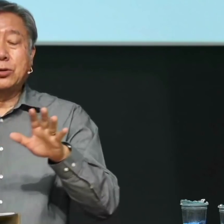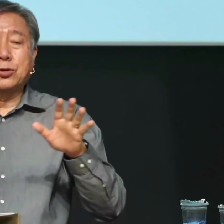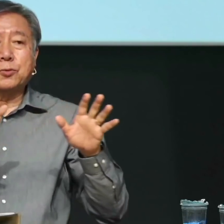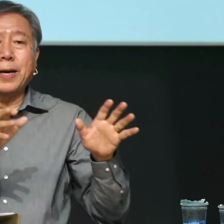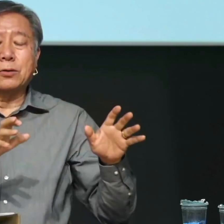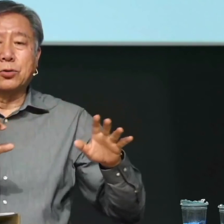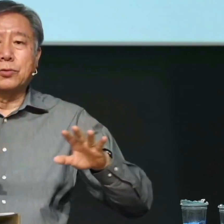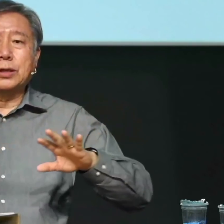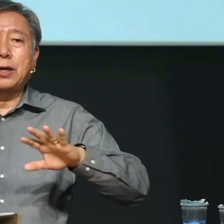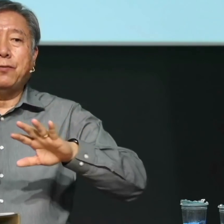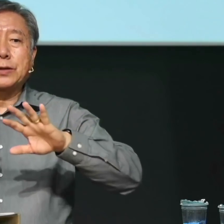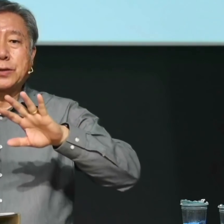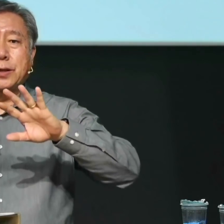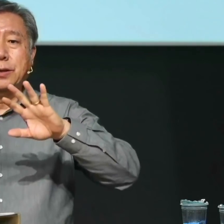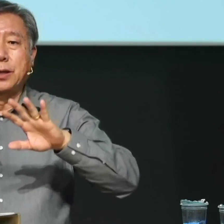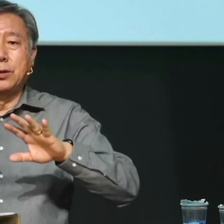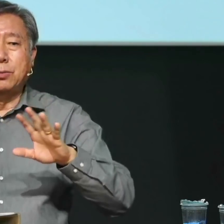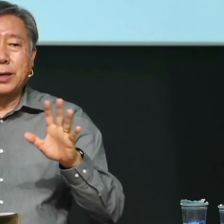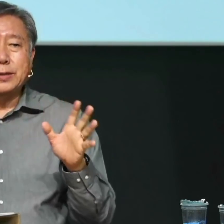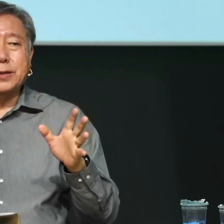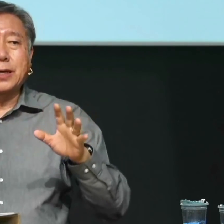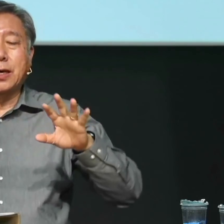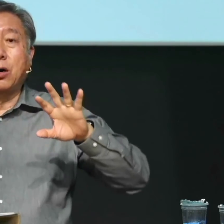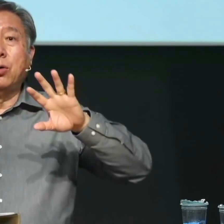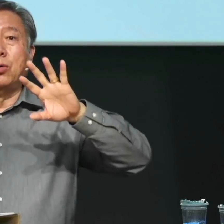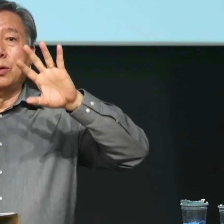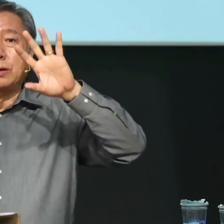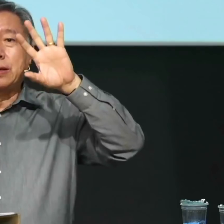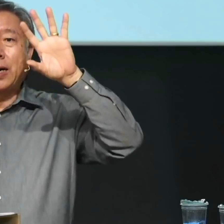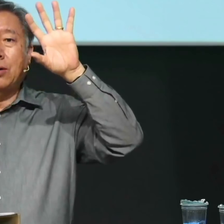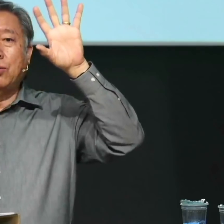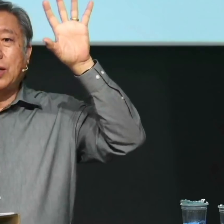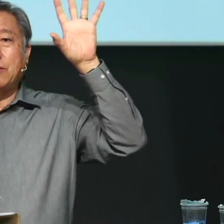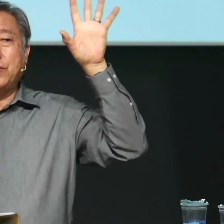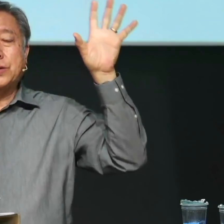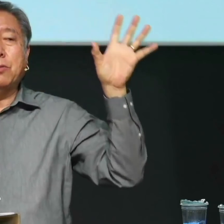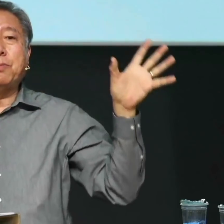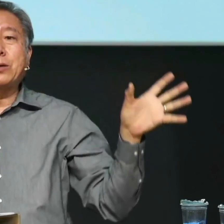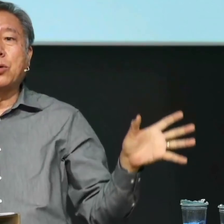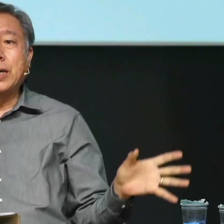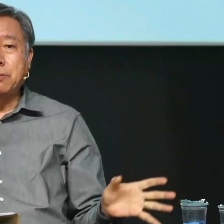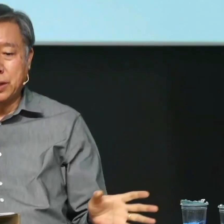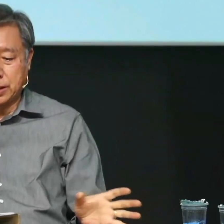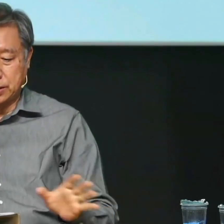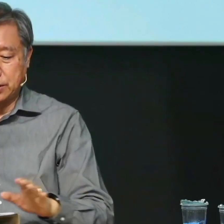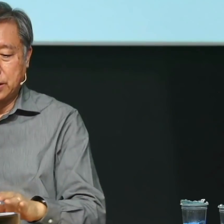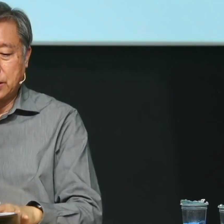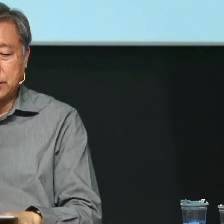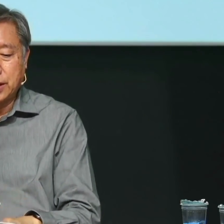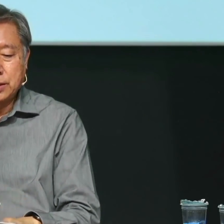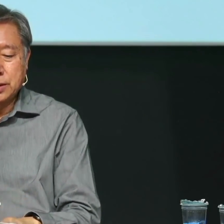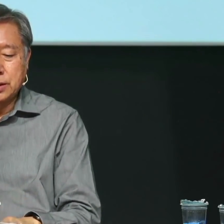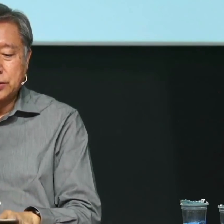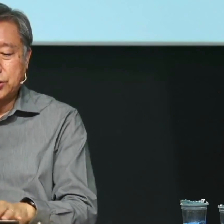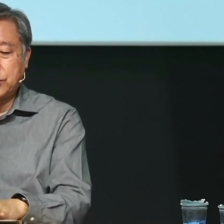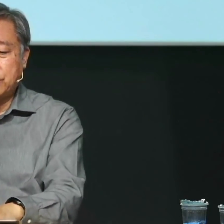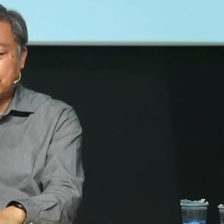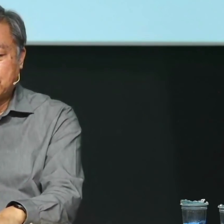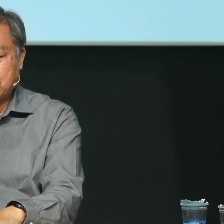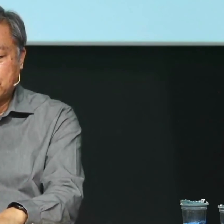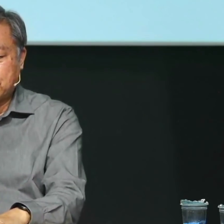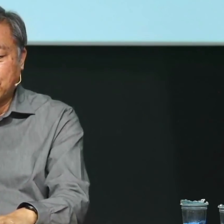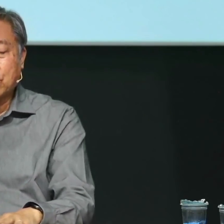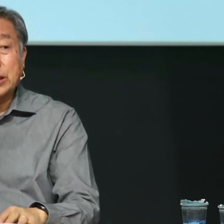um retrospecto, eu queria fazer uma resenha ou dar uma visão panorâmica, né,